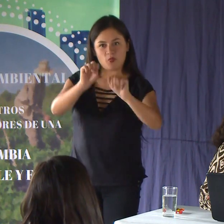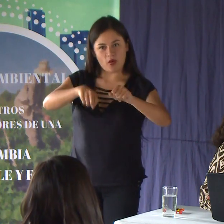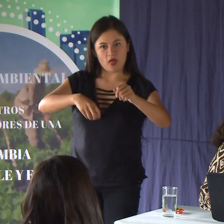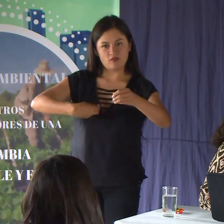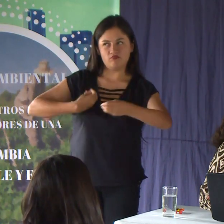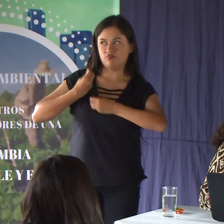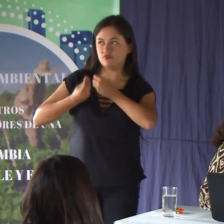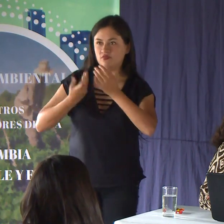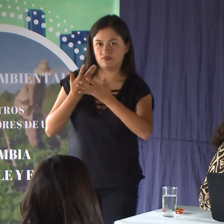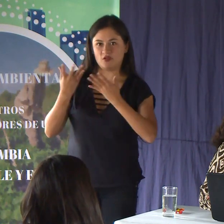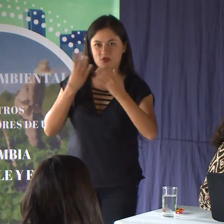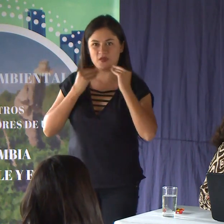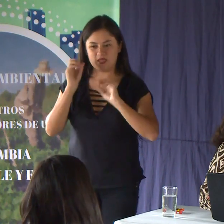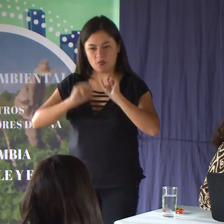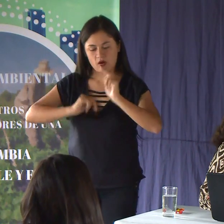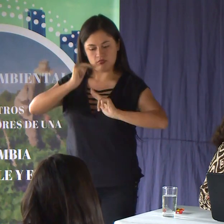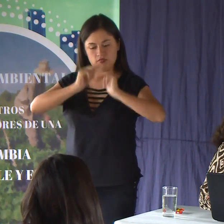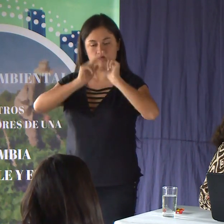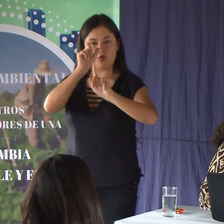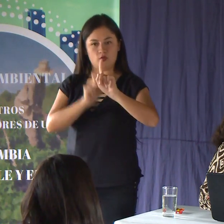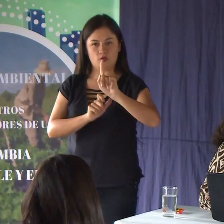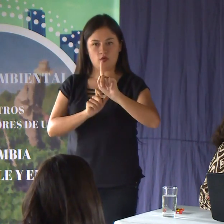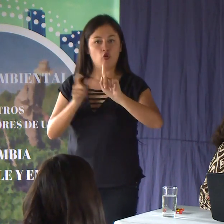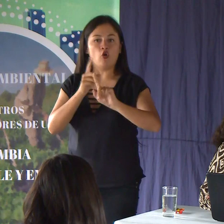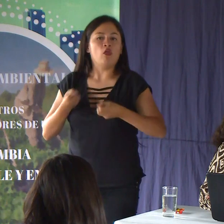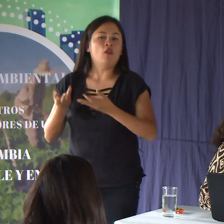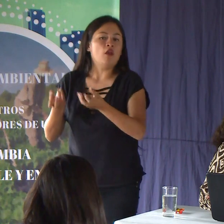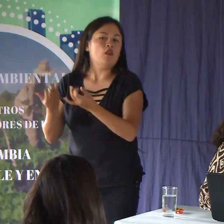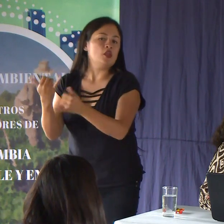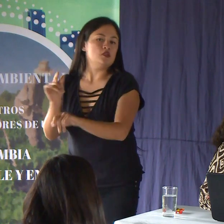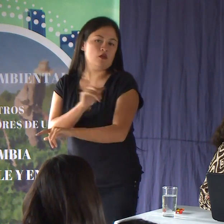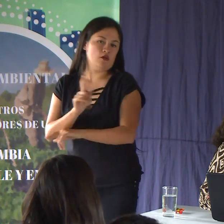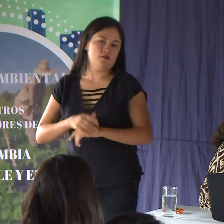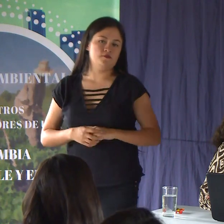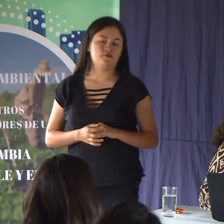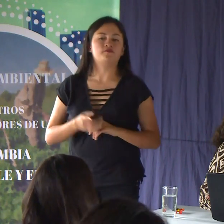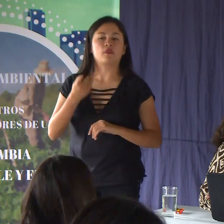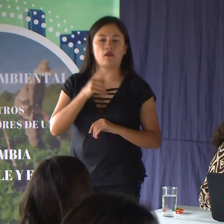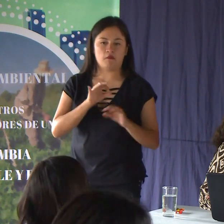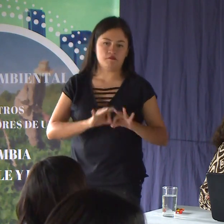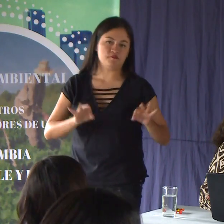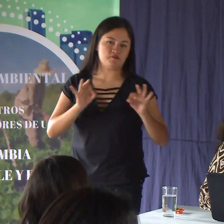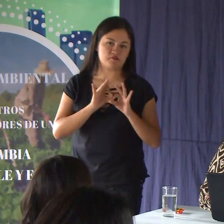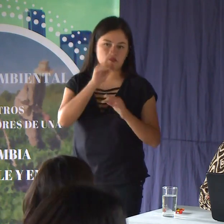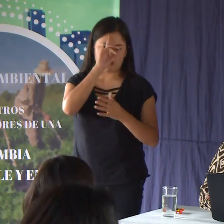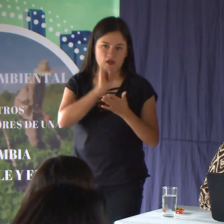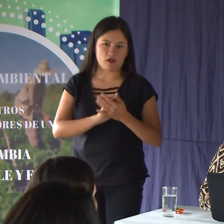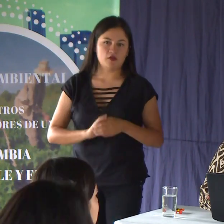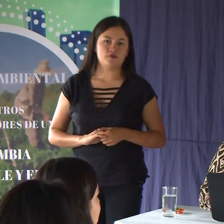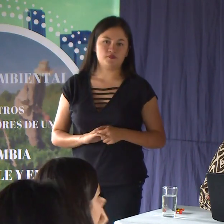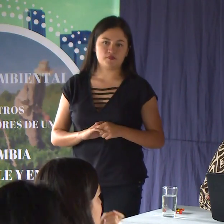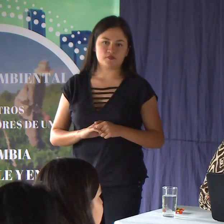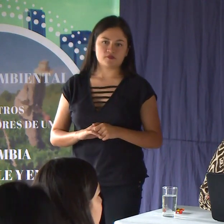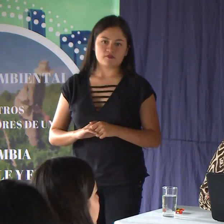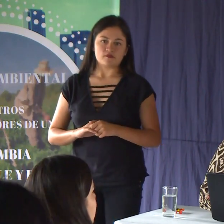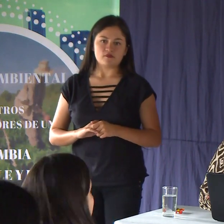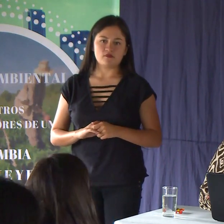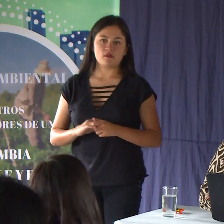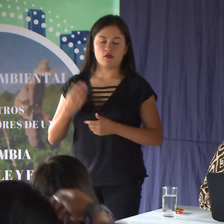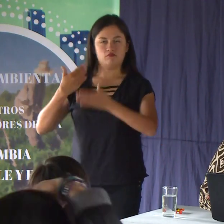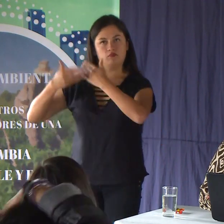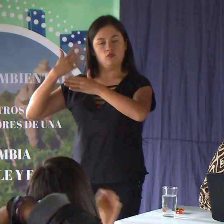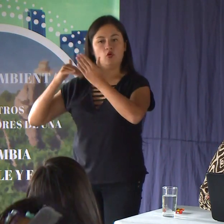Me parece importante que podamos recapitular un poco a la manera en